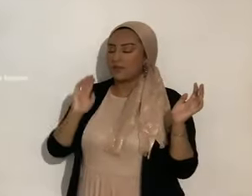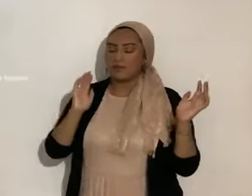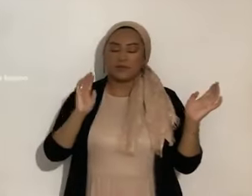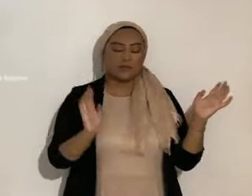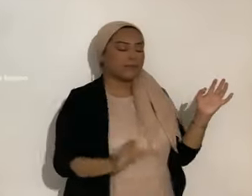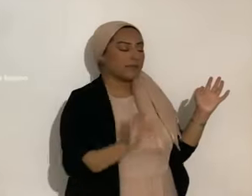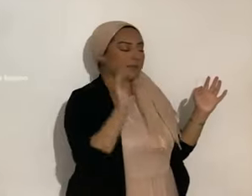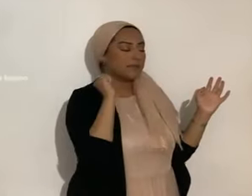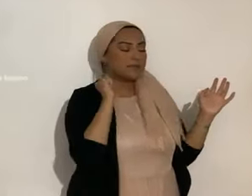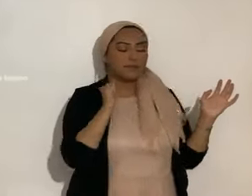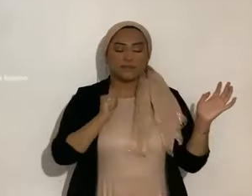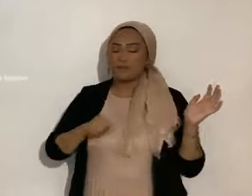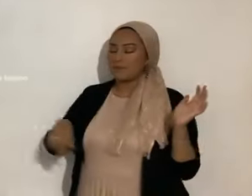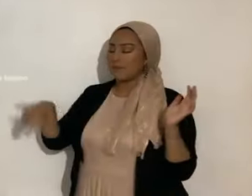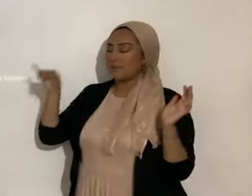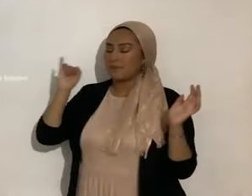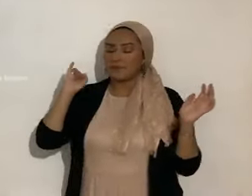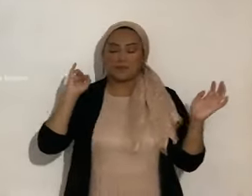Eloheinu,